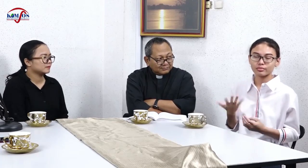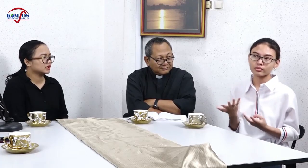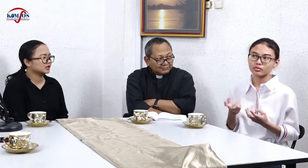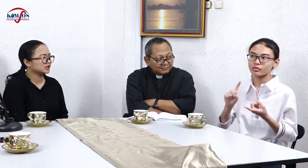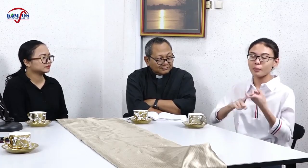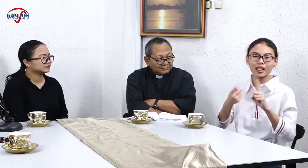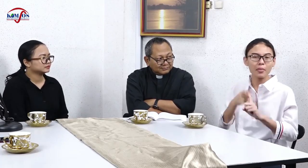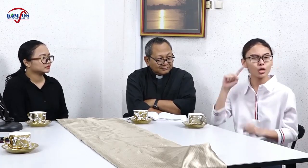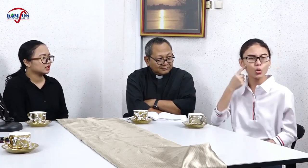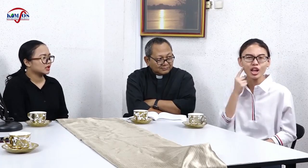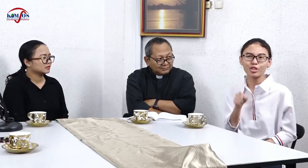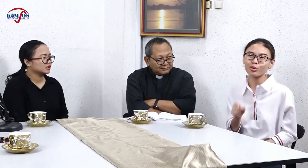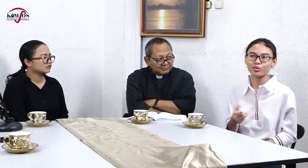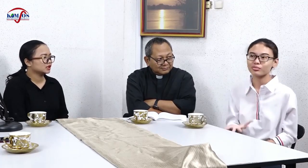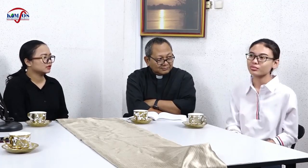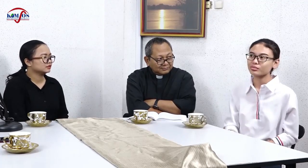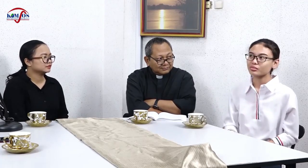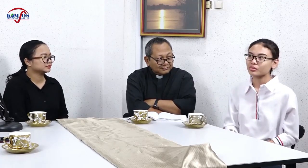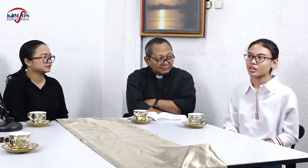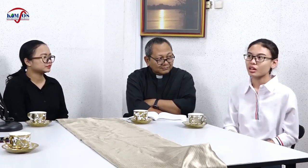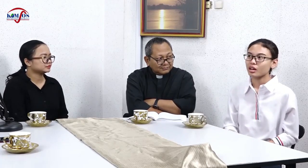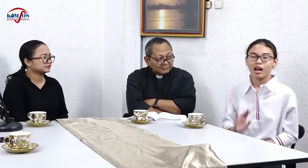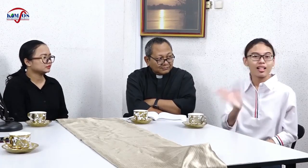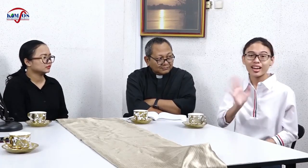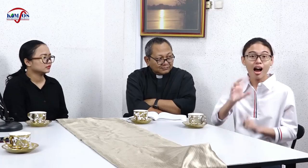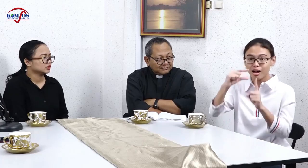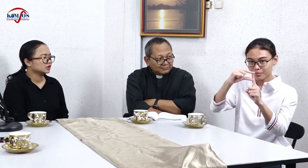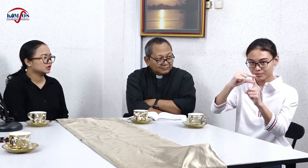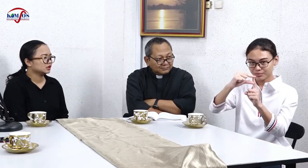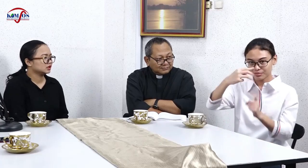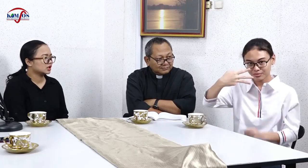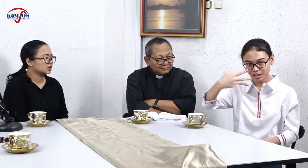seperti teman-teman tuli itu tidak